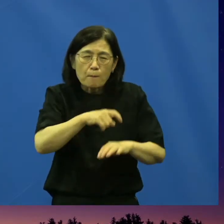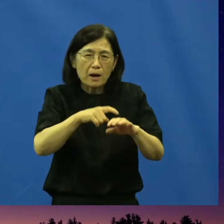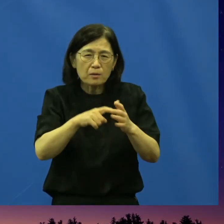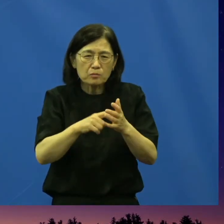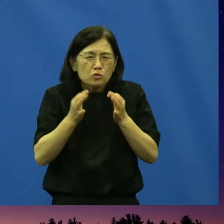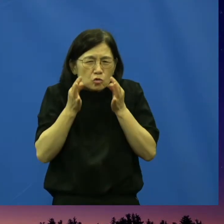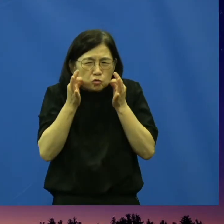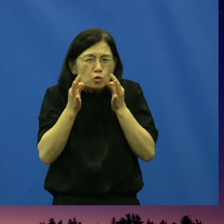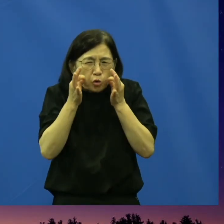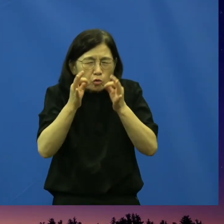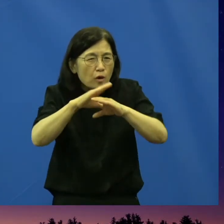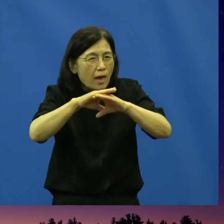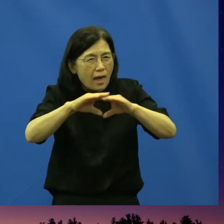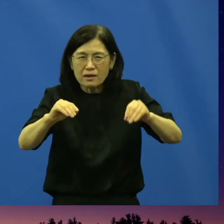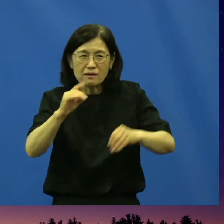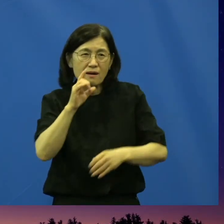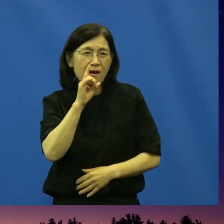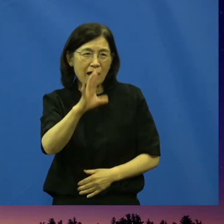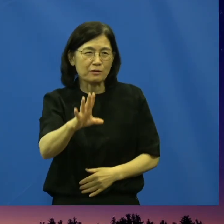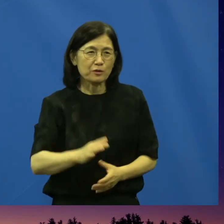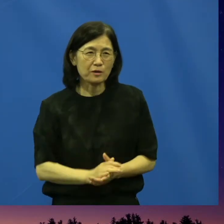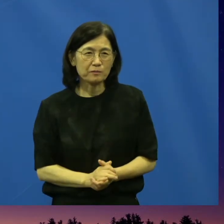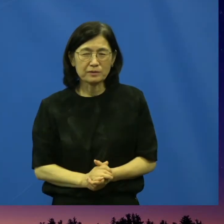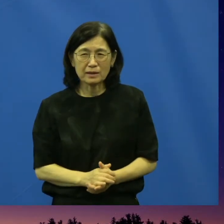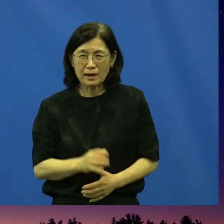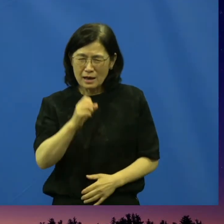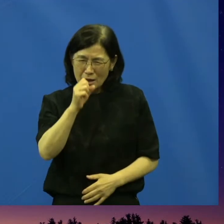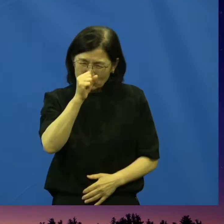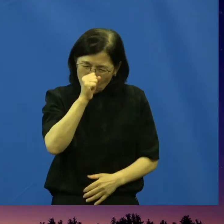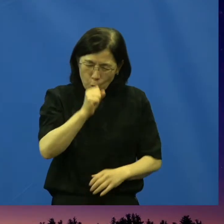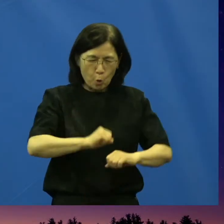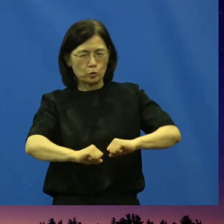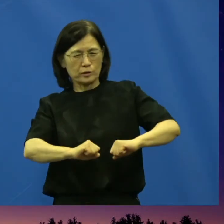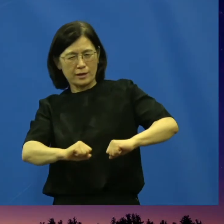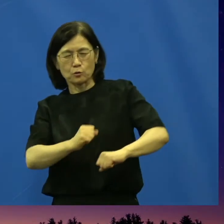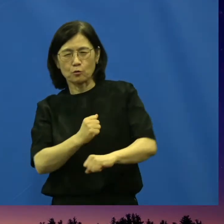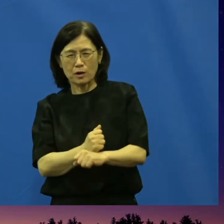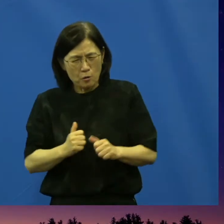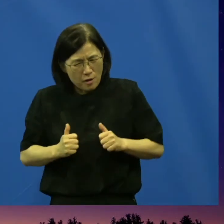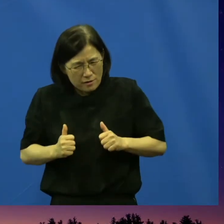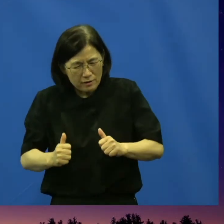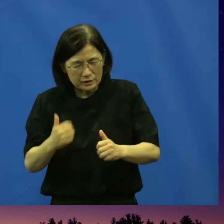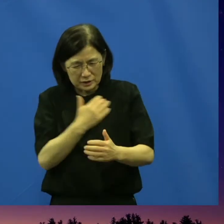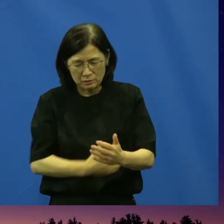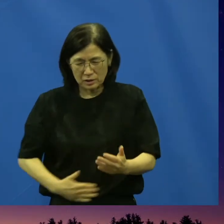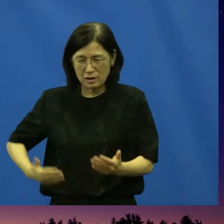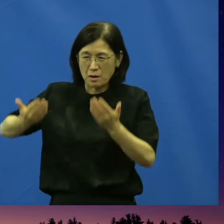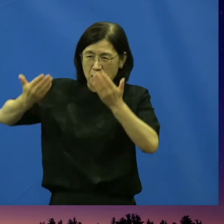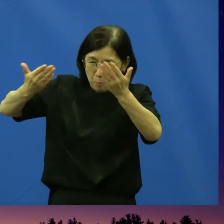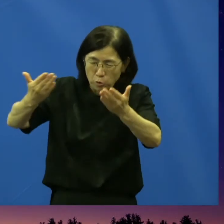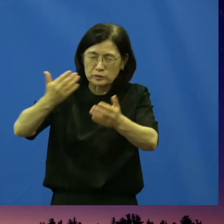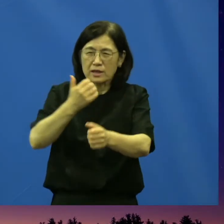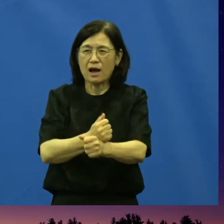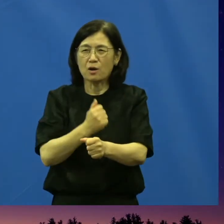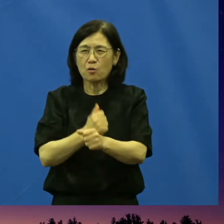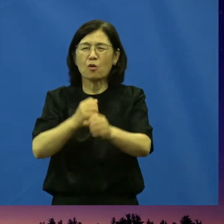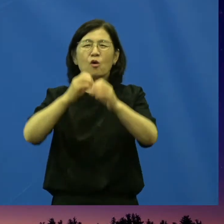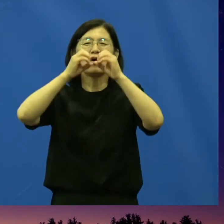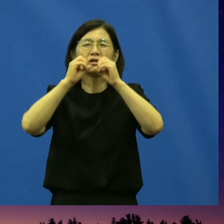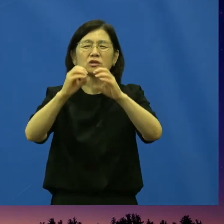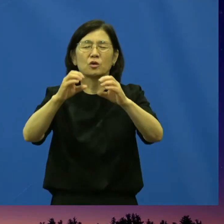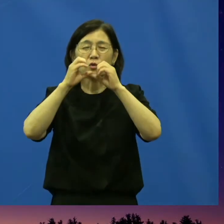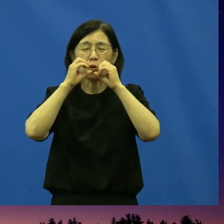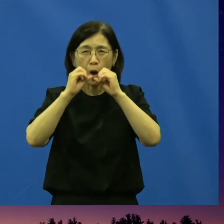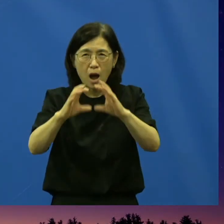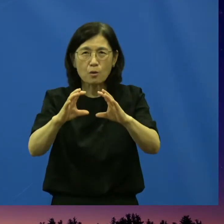자신을 일시적으로 속일 수 있습니다. 선행을 하고, 그죠? 또 열심히 봉사하고, 어떤 때는 뭐 선교도 할 수도 있어요. 그리고